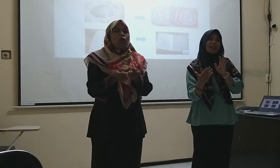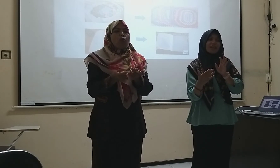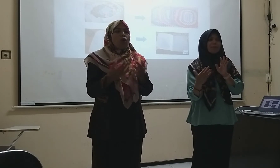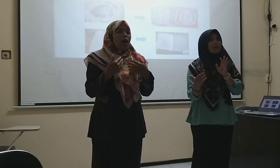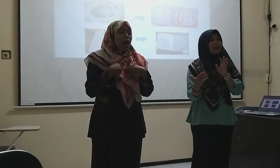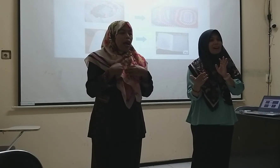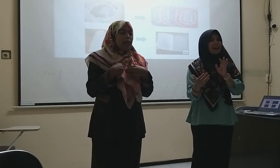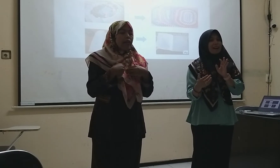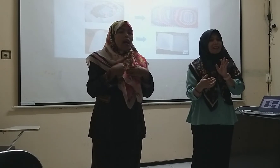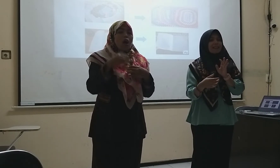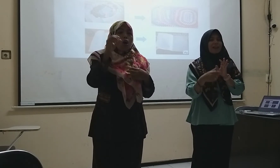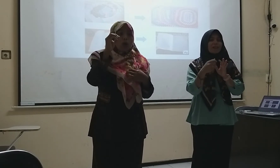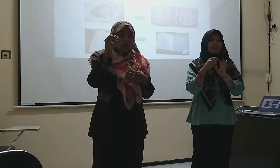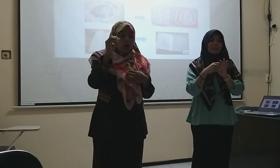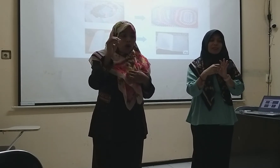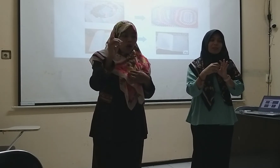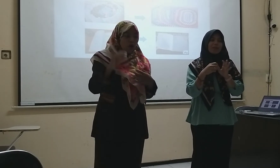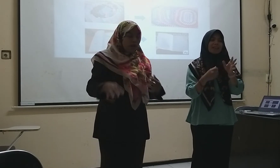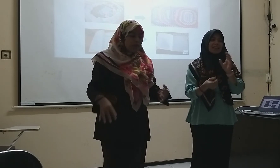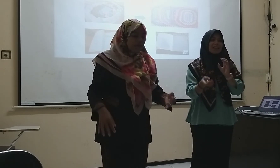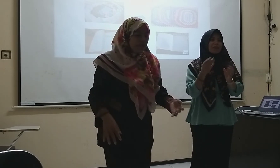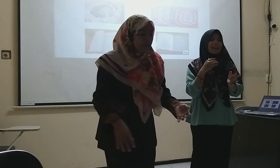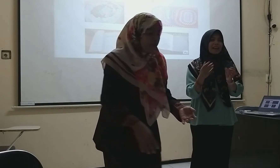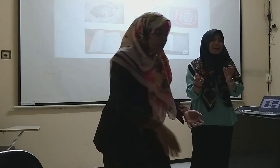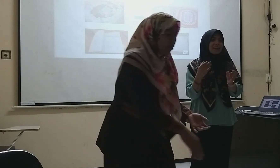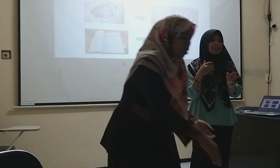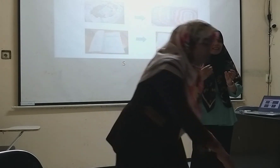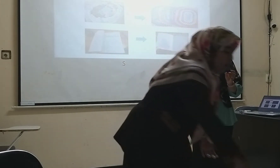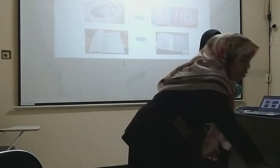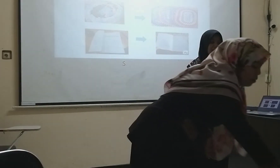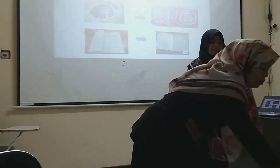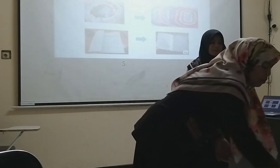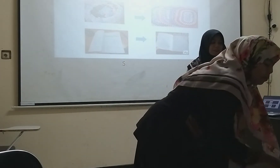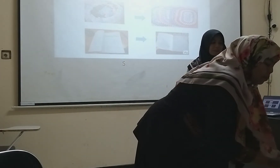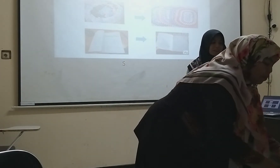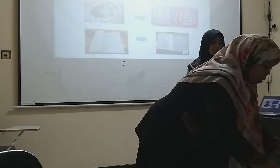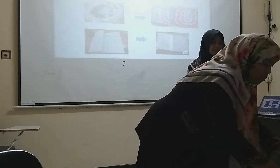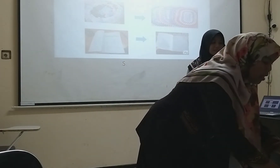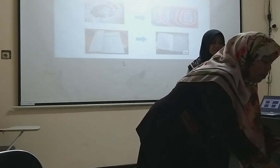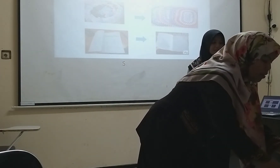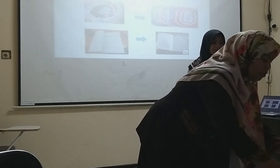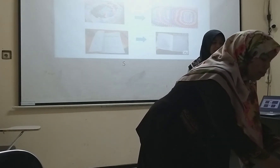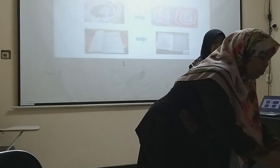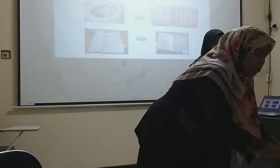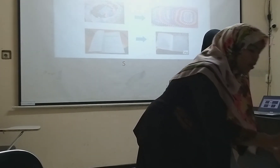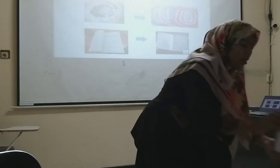Nah, itu jangan dibuang. Yang kosong itu masih kita gunakan lagi sisa bukunya.